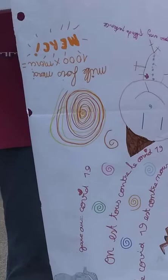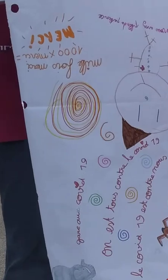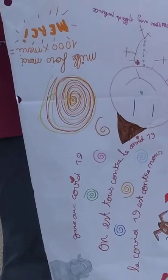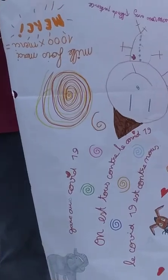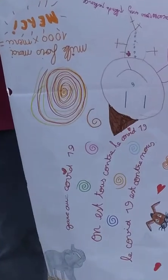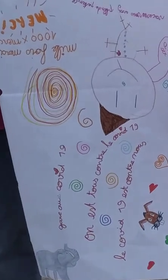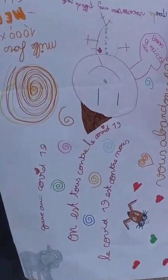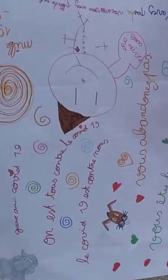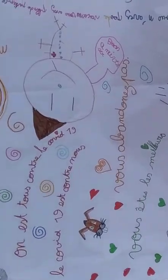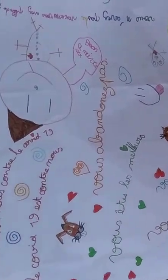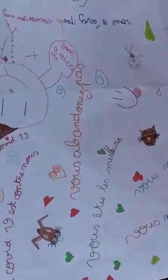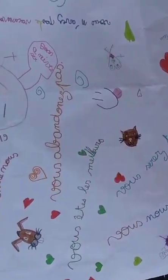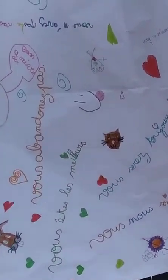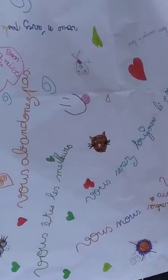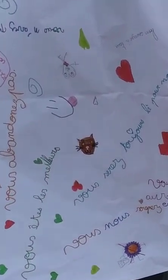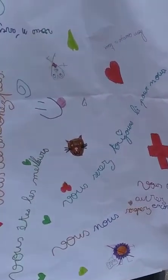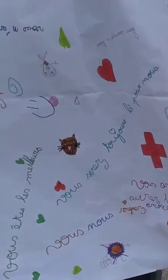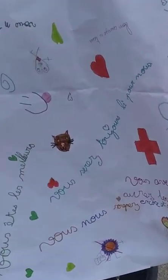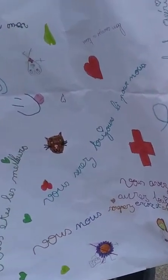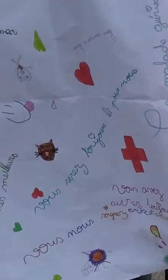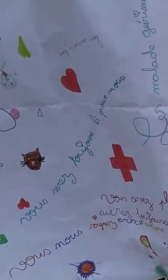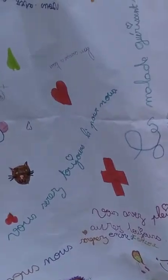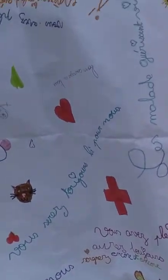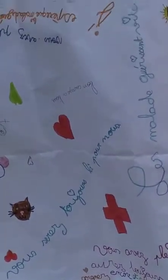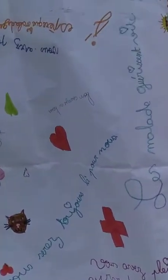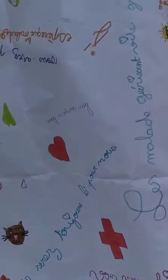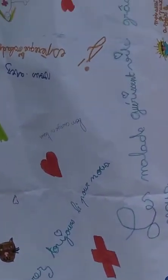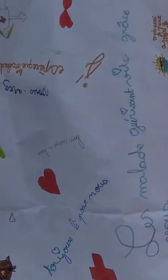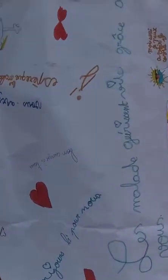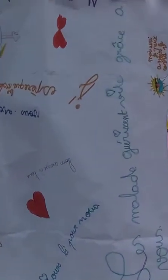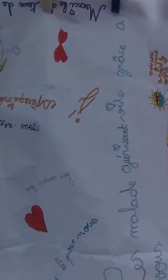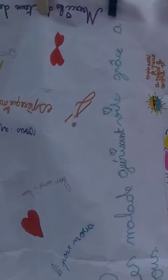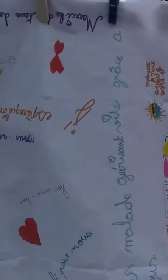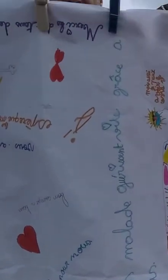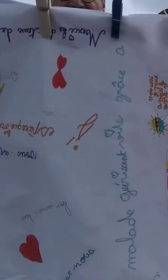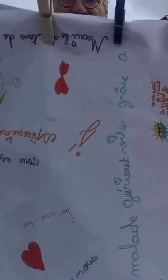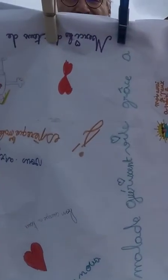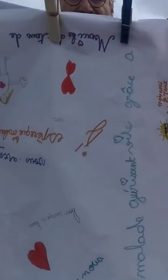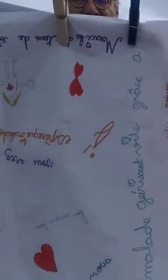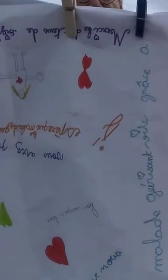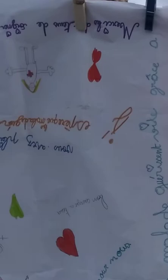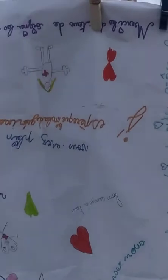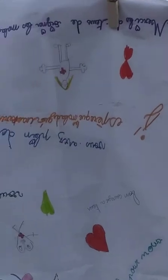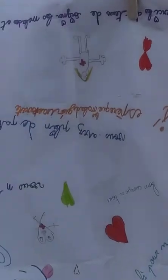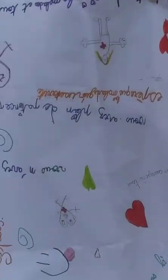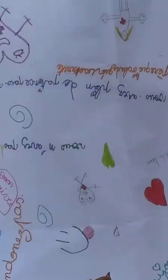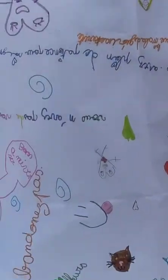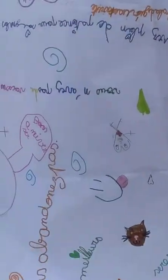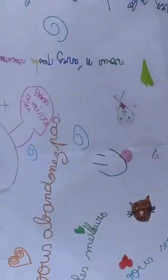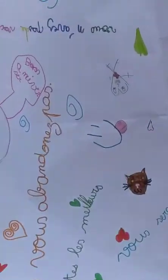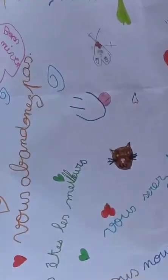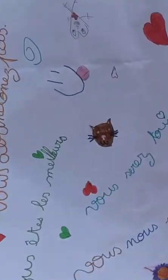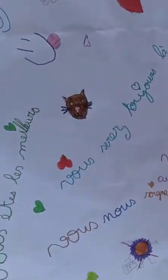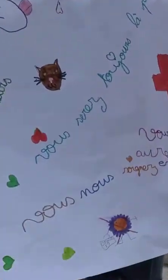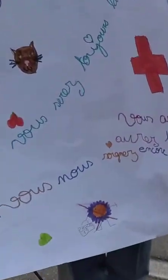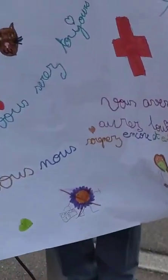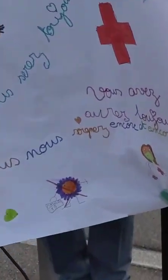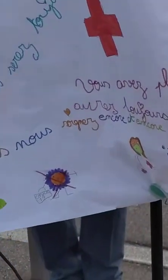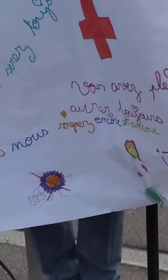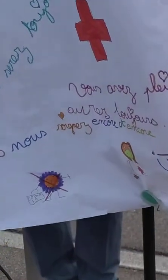de l'hôpital Nord-Franche-Comté. De la part du service de l'aumônerie catholique de cet